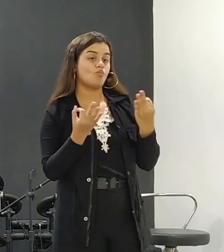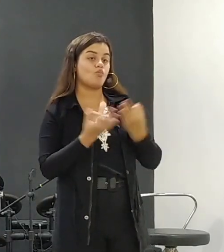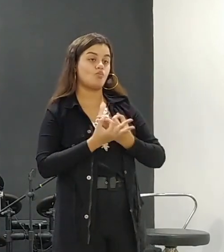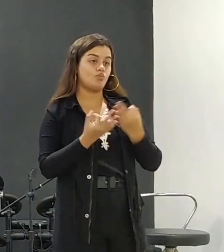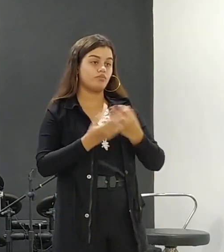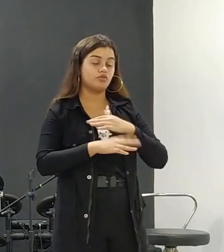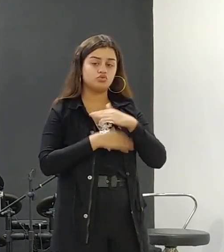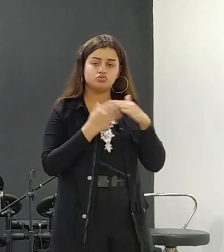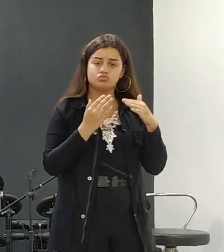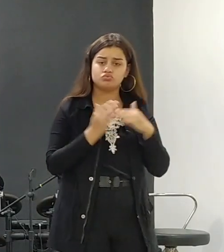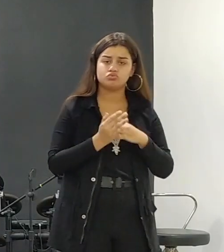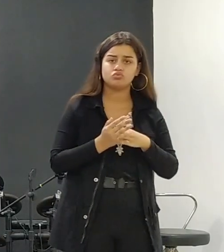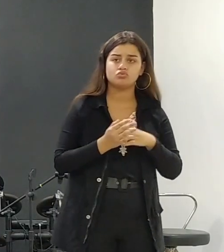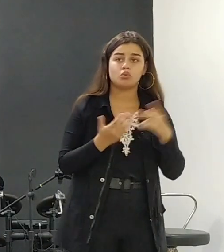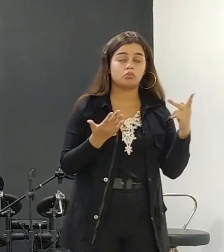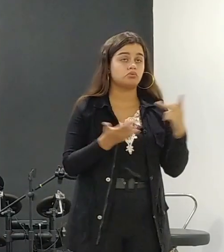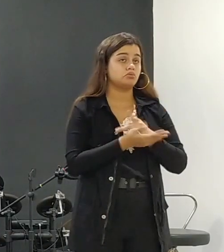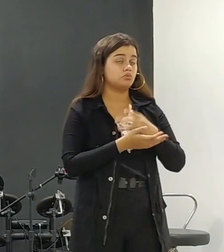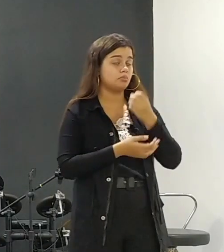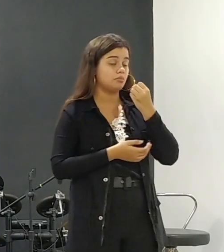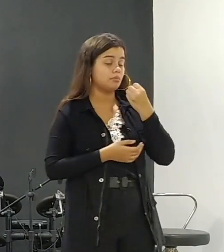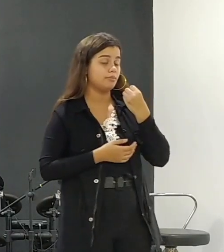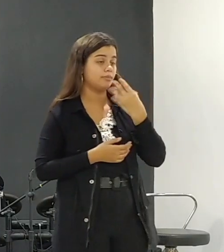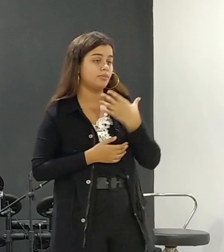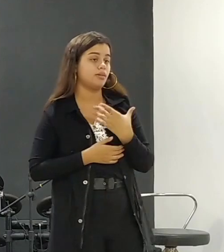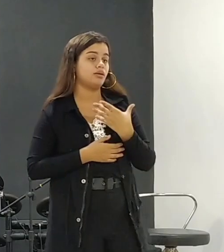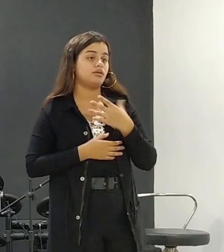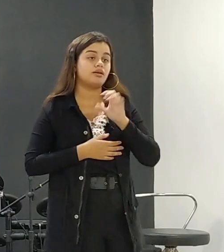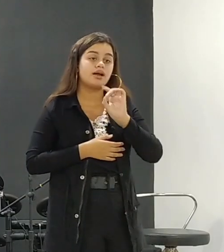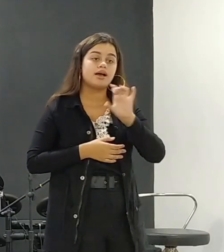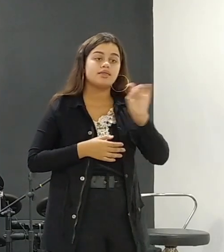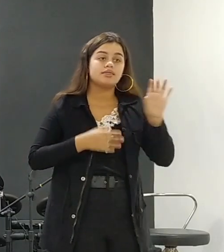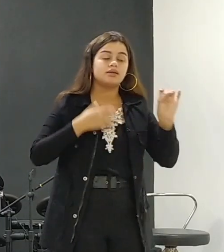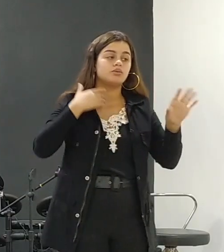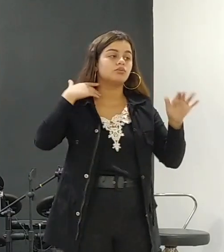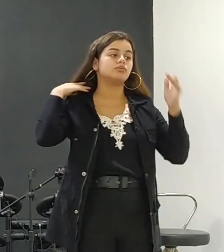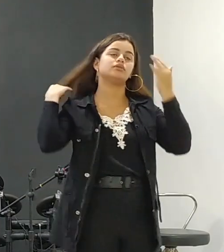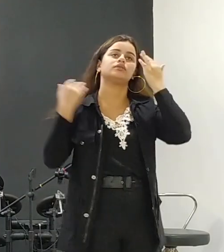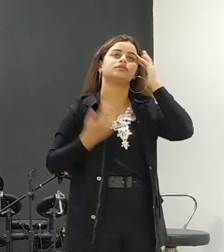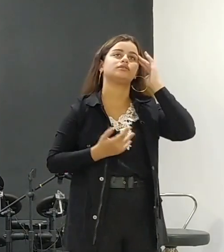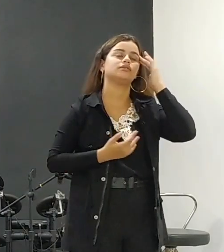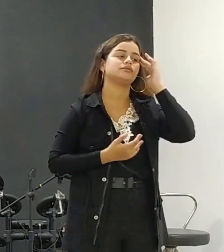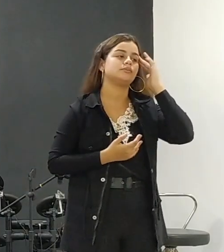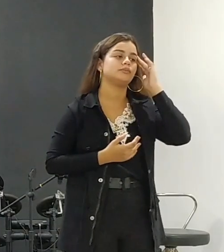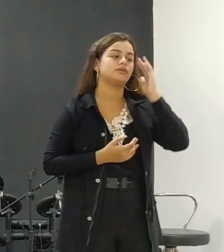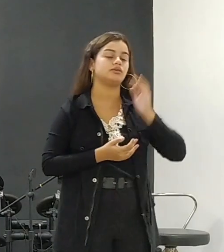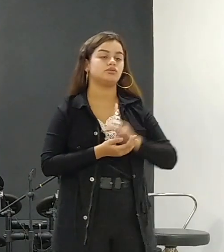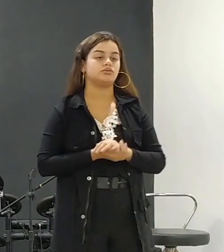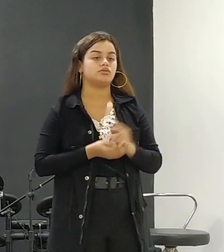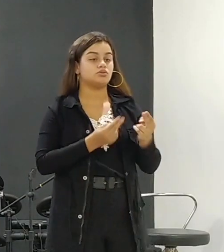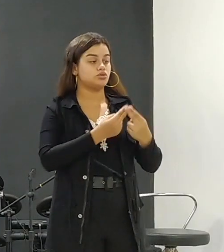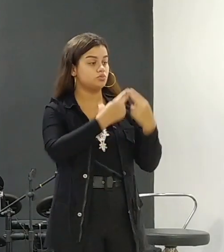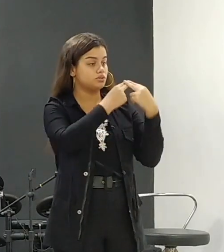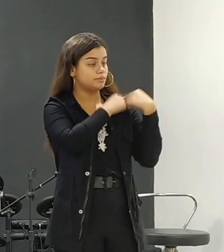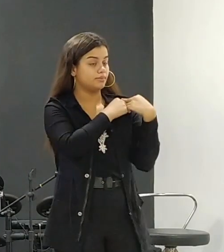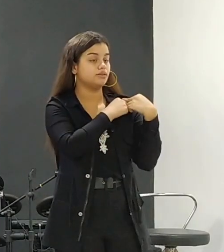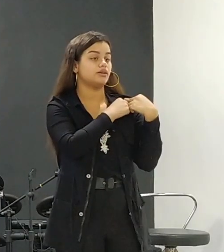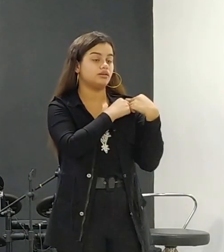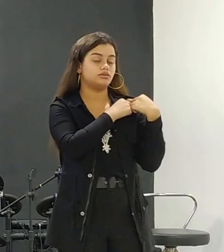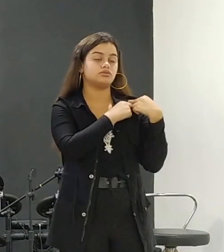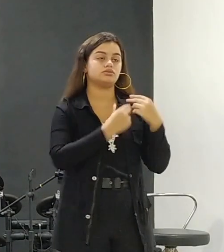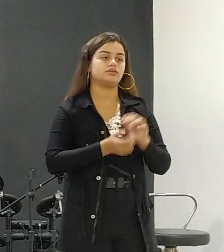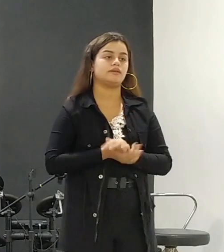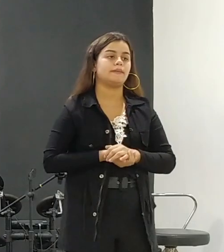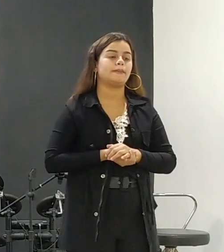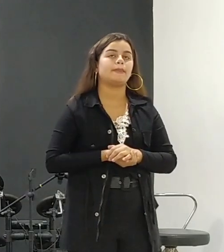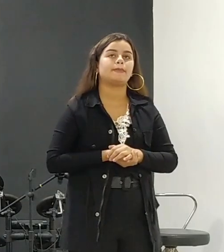onde tudo funcionasse bem, onde cada um teria consciência dos seus papéis e os exerceria